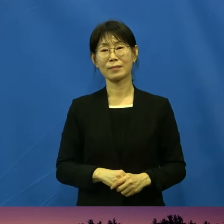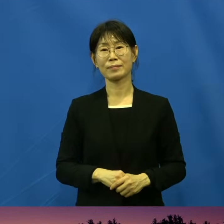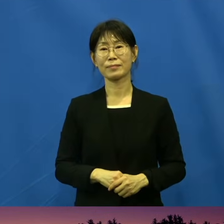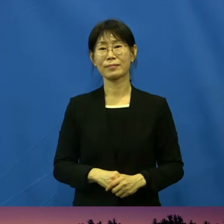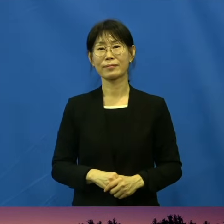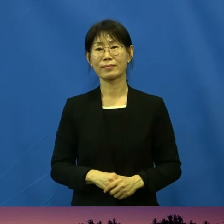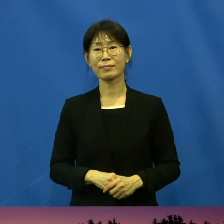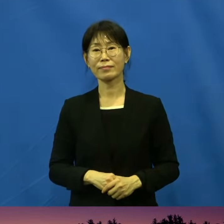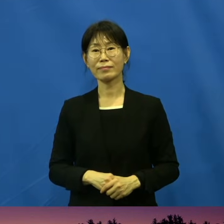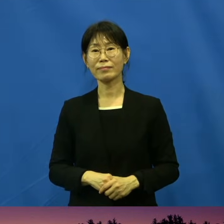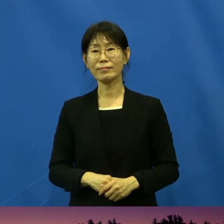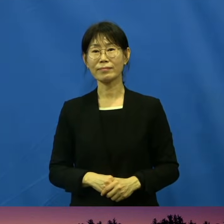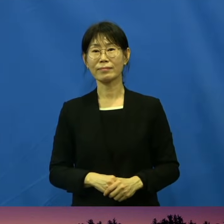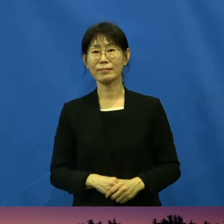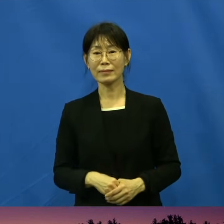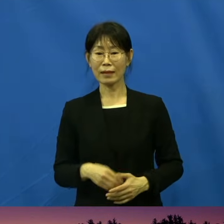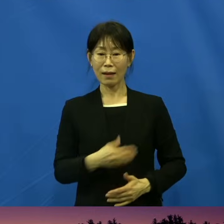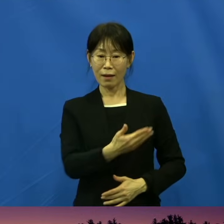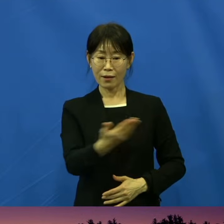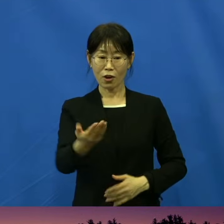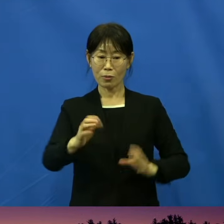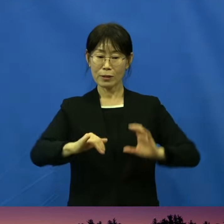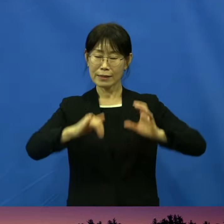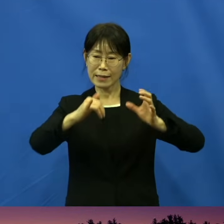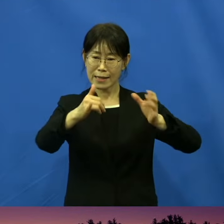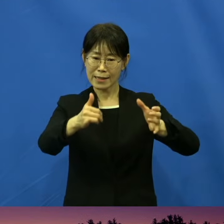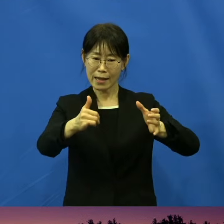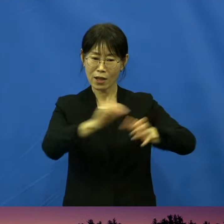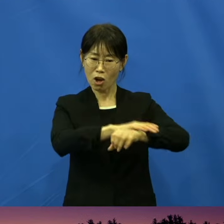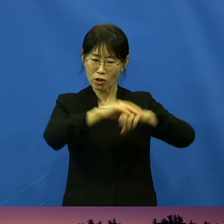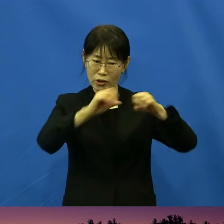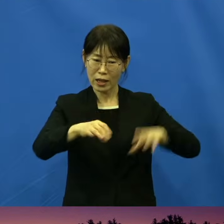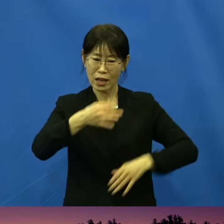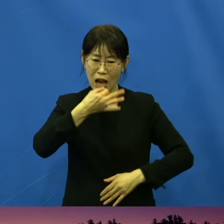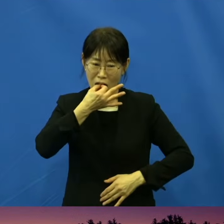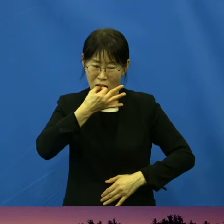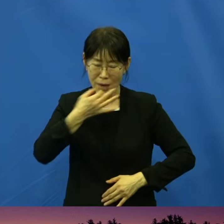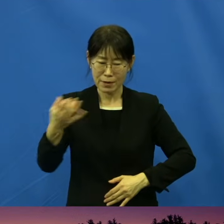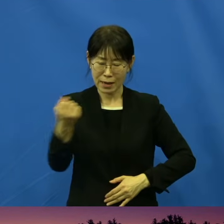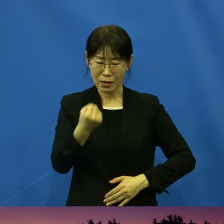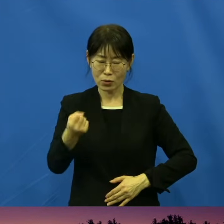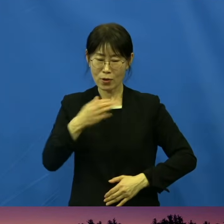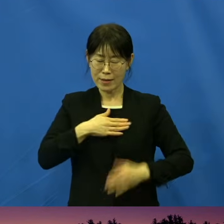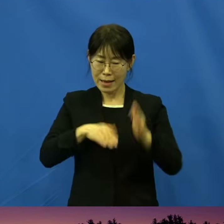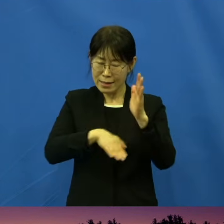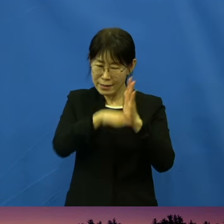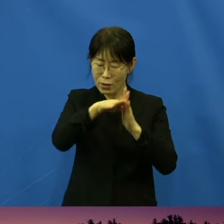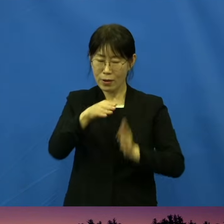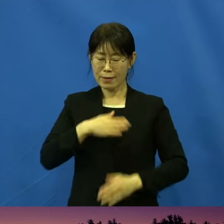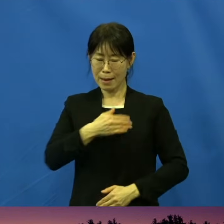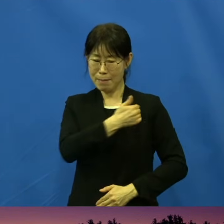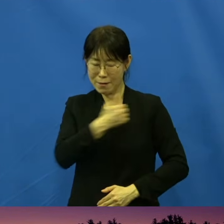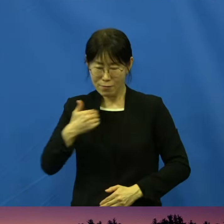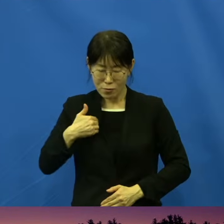여러분들 중에 아직도 세상의 것들로 내 안을 채우려고 하는 분들이 있습니까? 내 안에 그리스도가 계신다는 것은 엄청난 얘기예요, 여러분.